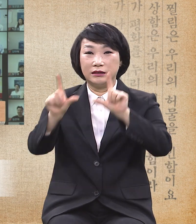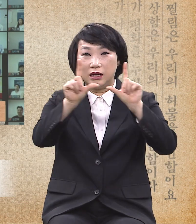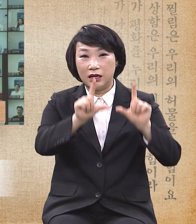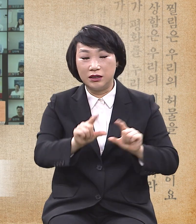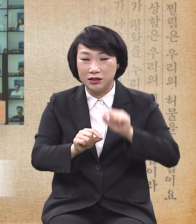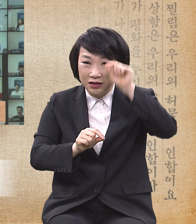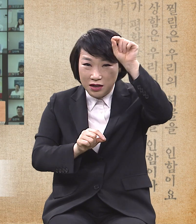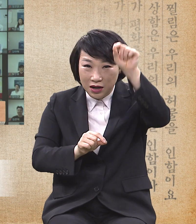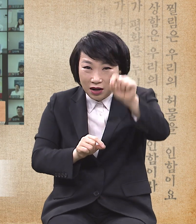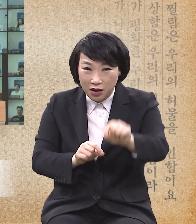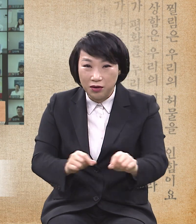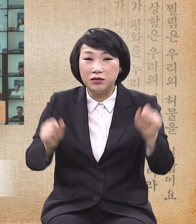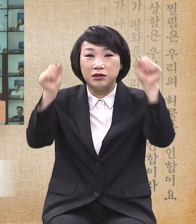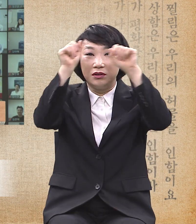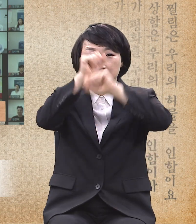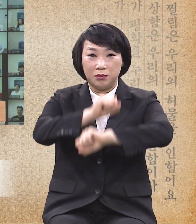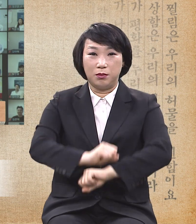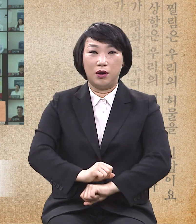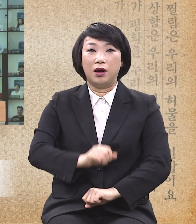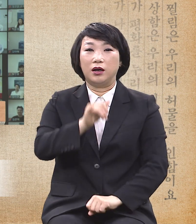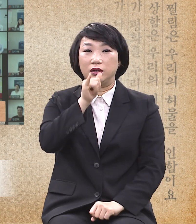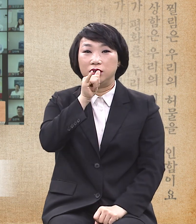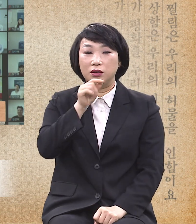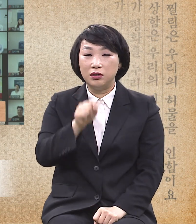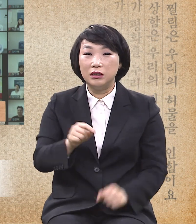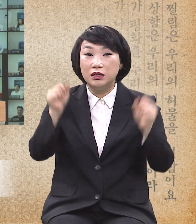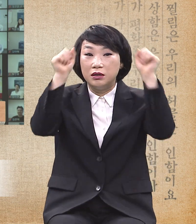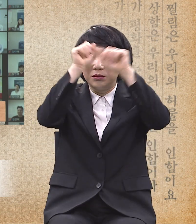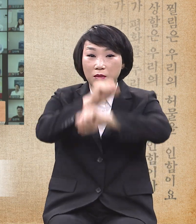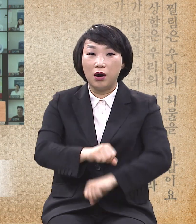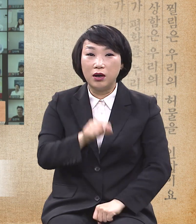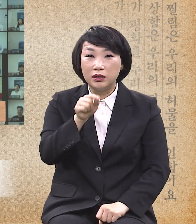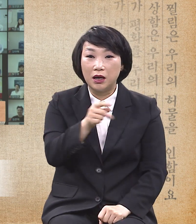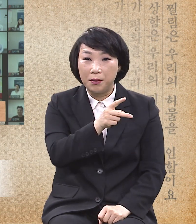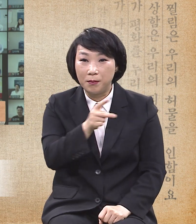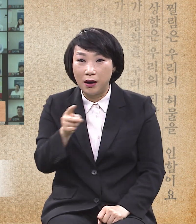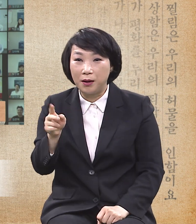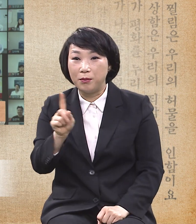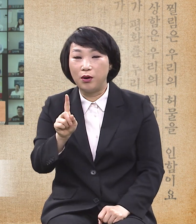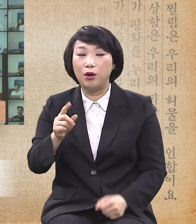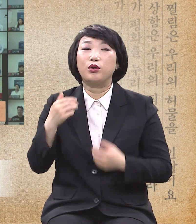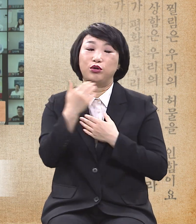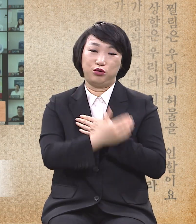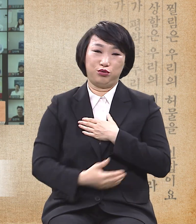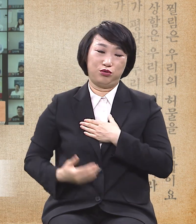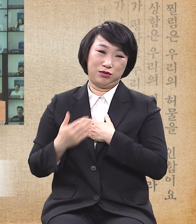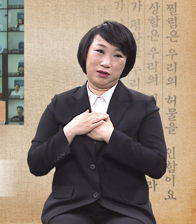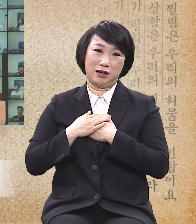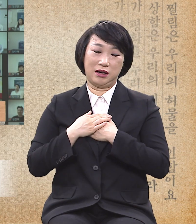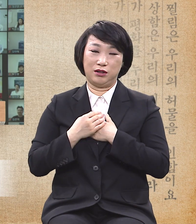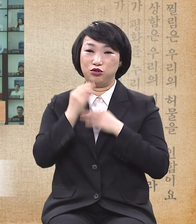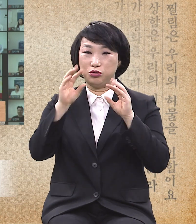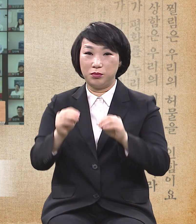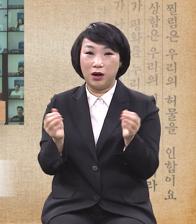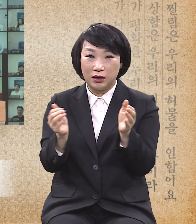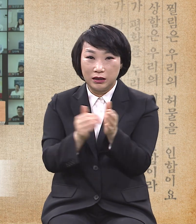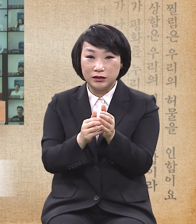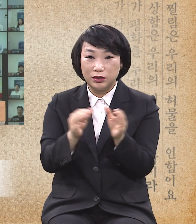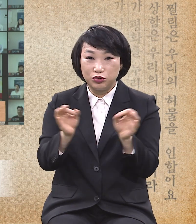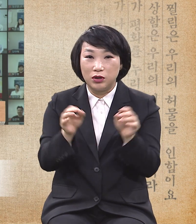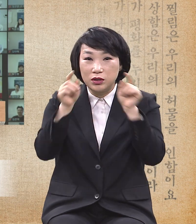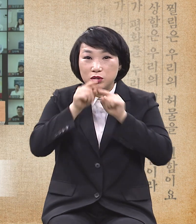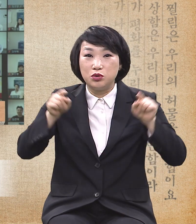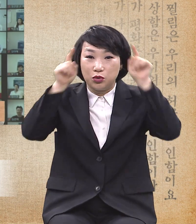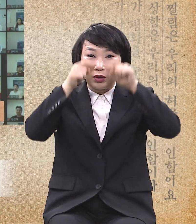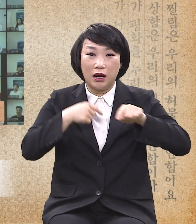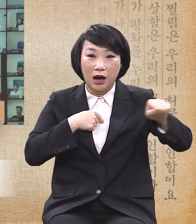영원히 멸망하게 되었으니, 그 멸망이 바로 우리 육체가 끝나는 순간에